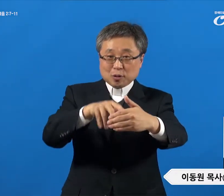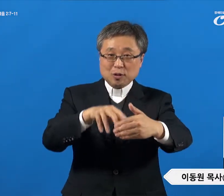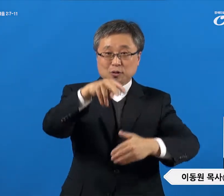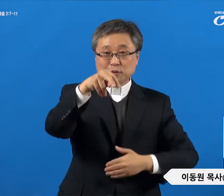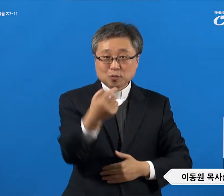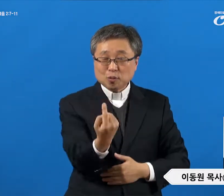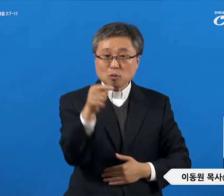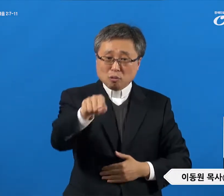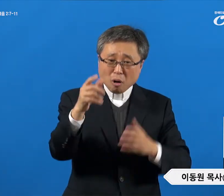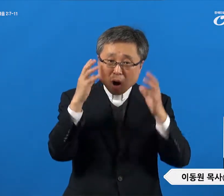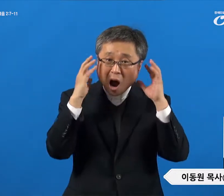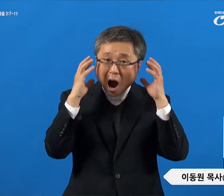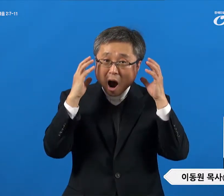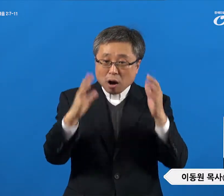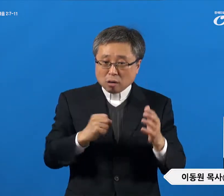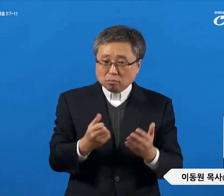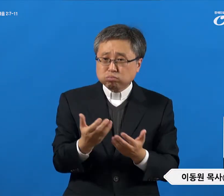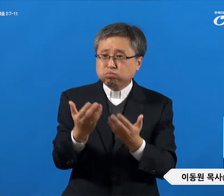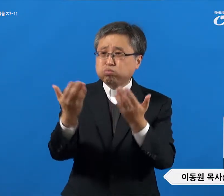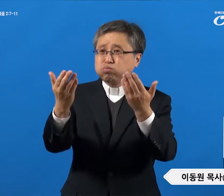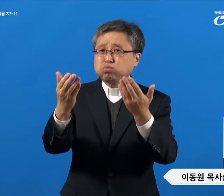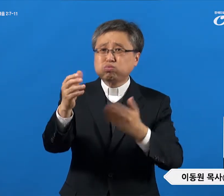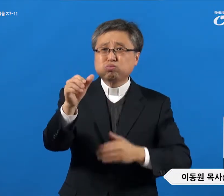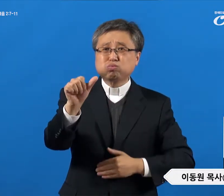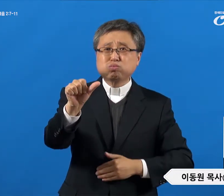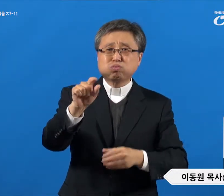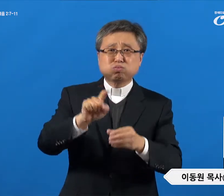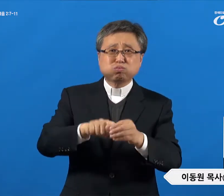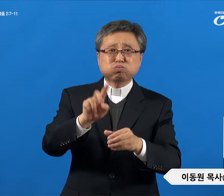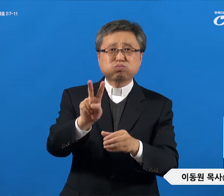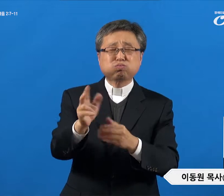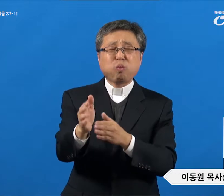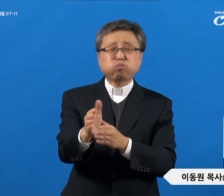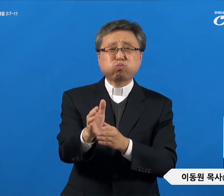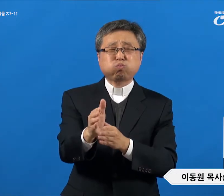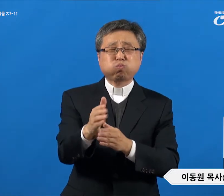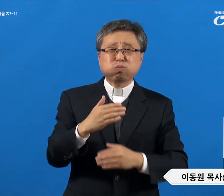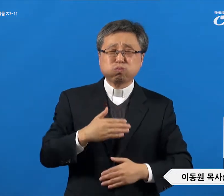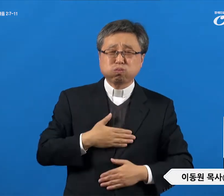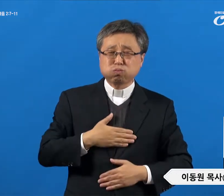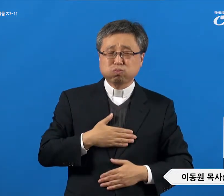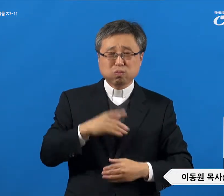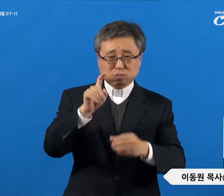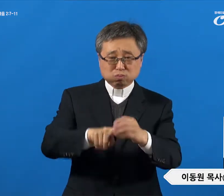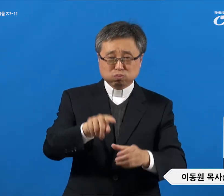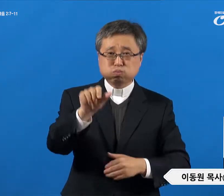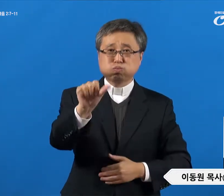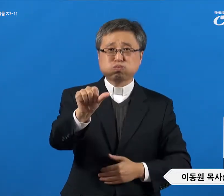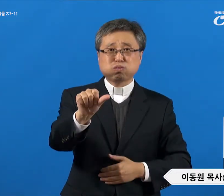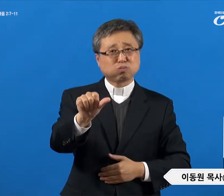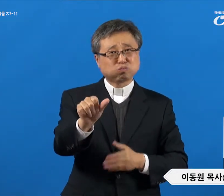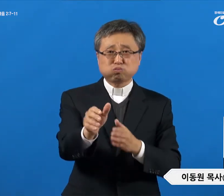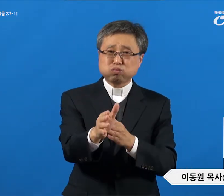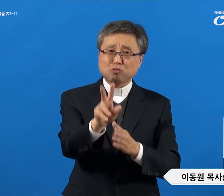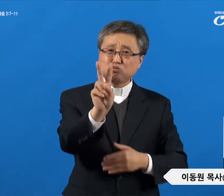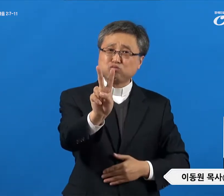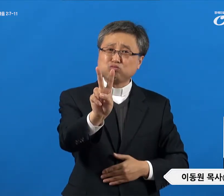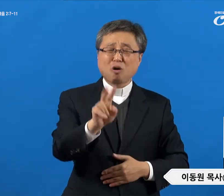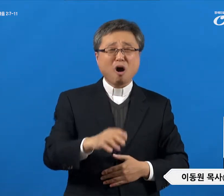그 아이가 갖다 바친 오병이어, 네? 물고기, 떡 5개, 물고기 2마리,